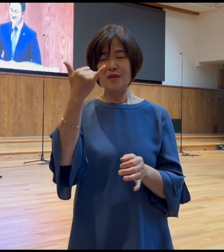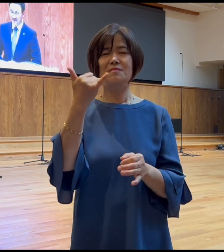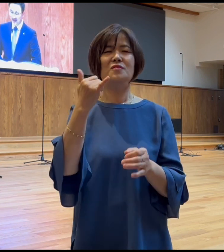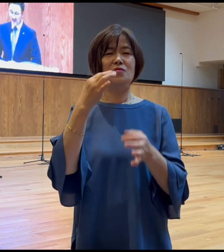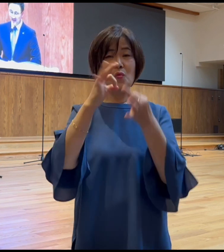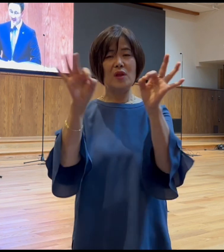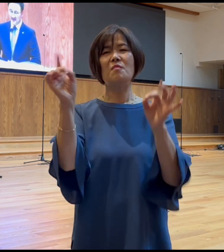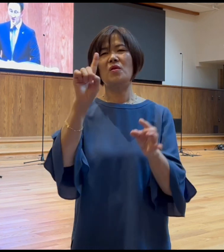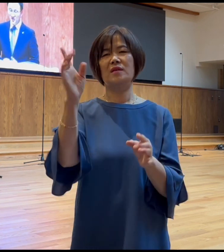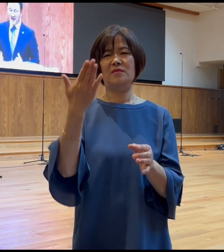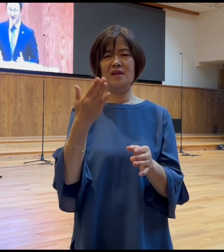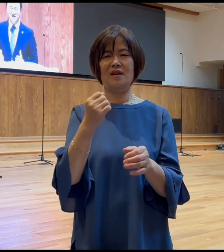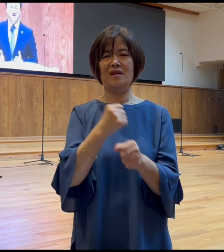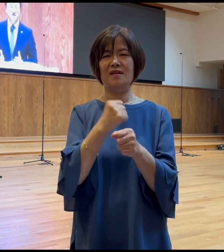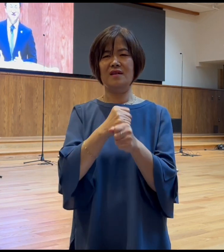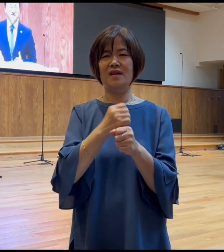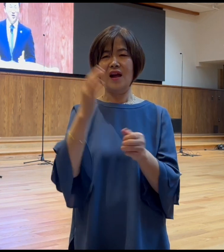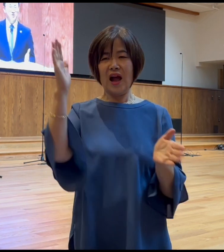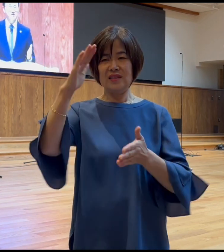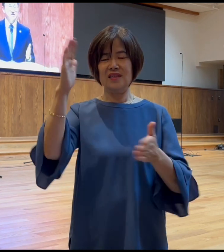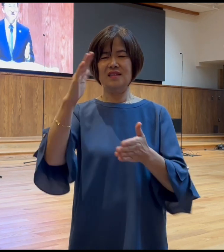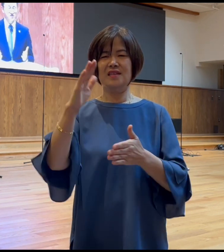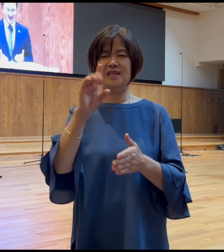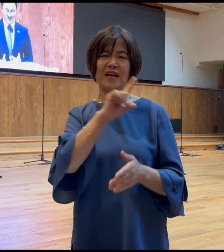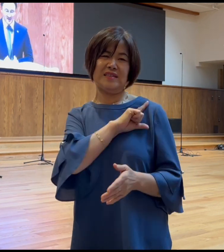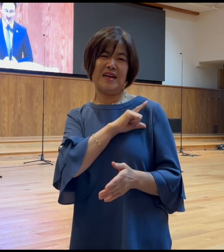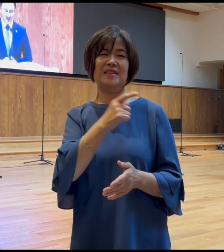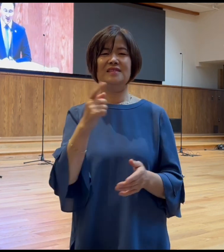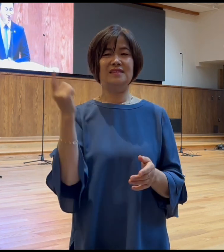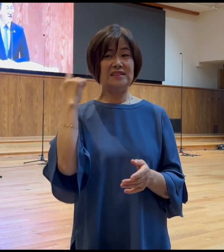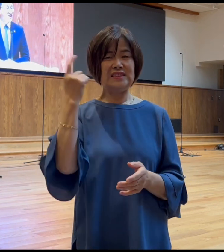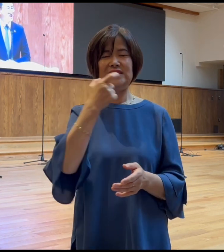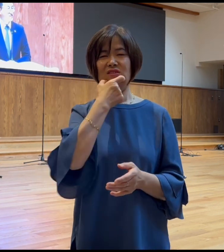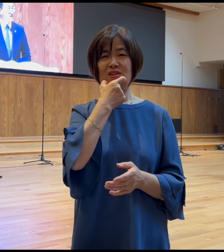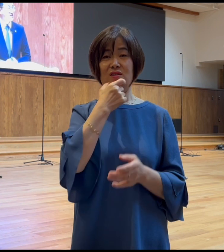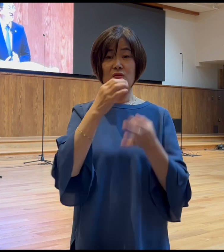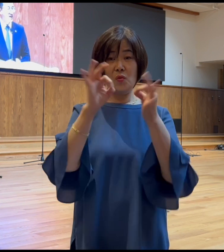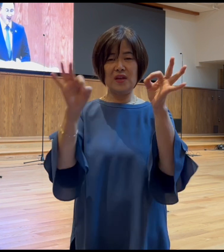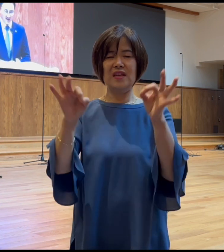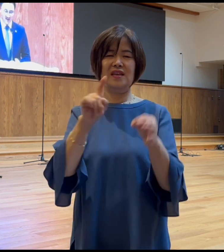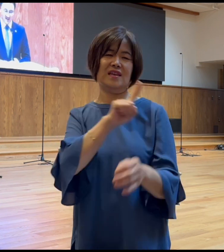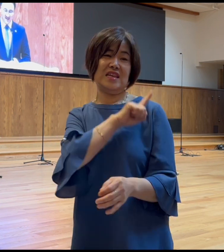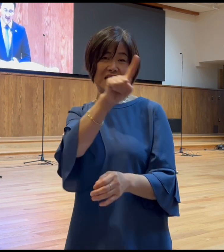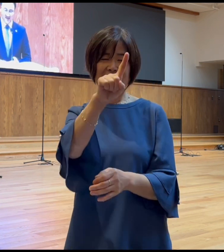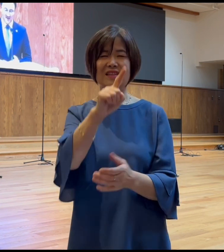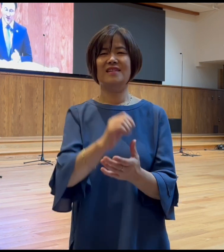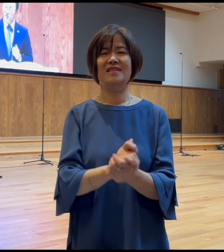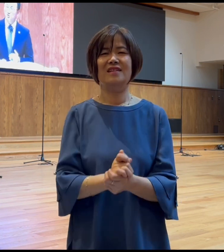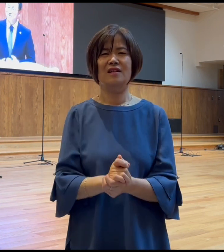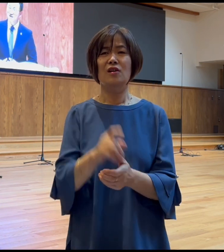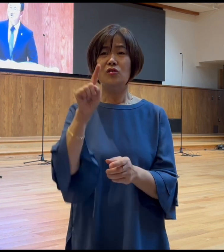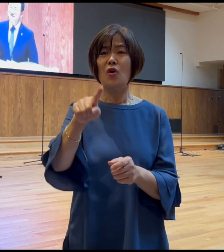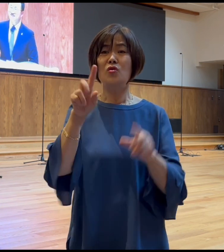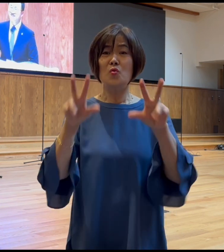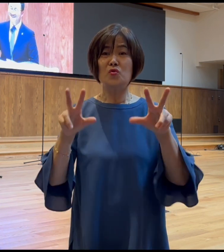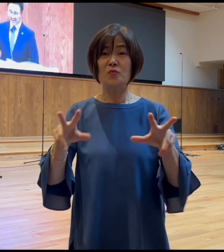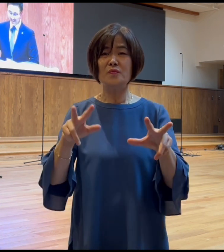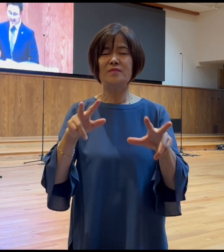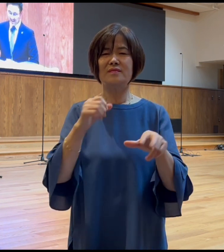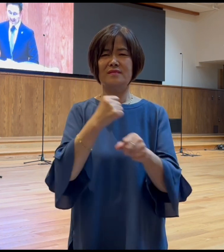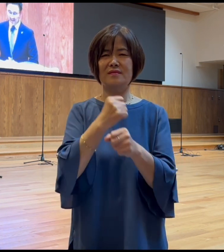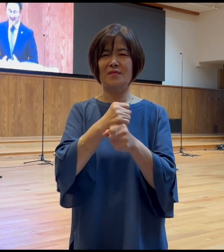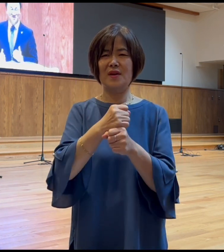했습니다. 사춘기 아이들이 여러 듣기 싫어하는 소리가 있지만 1위가 너 요즘